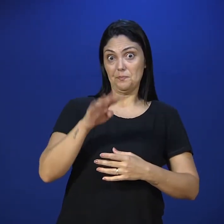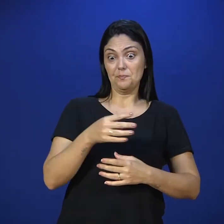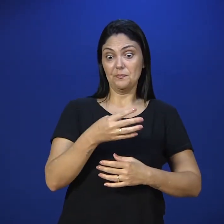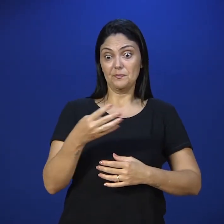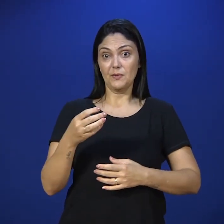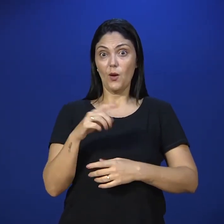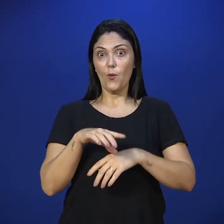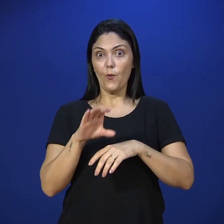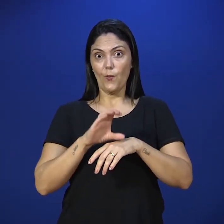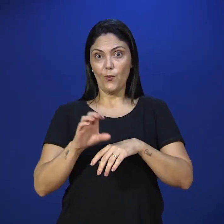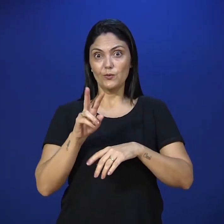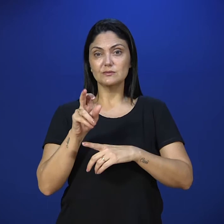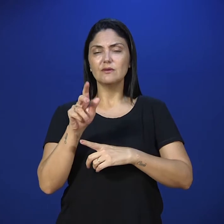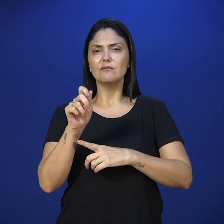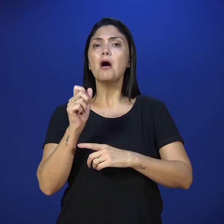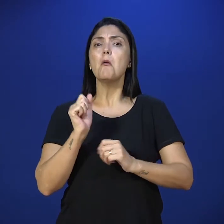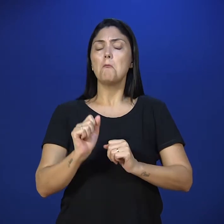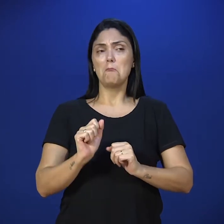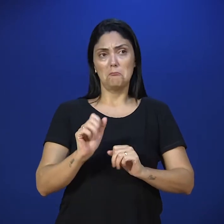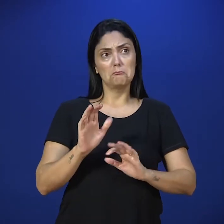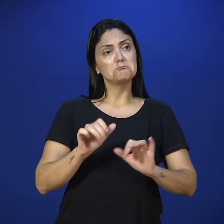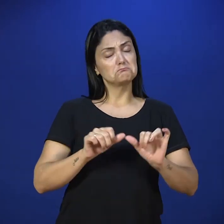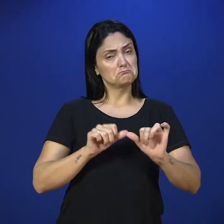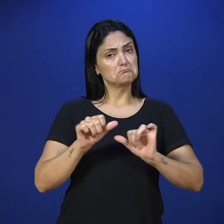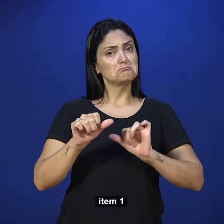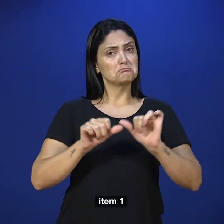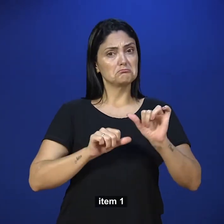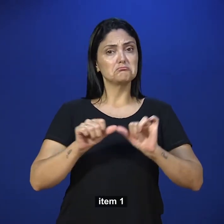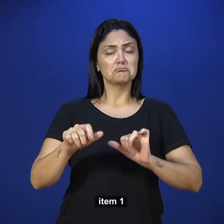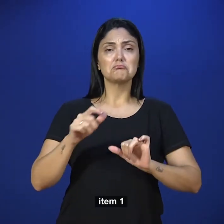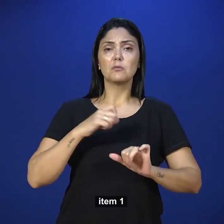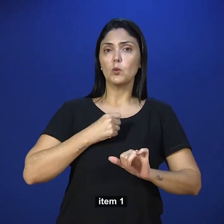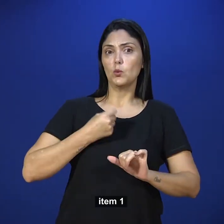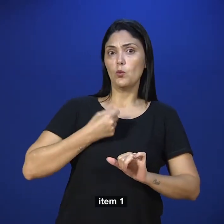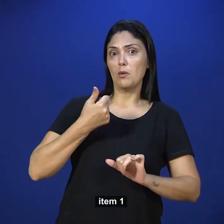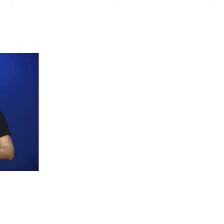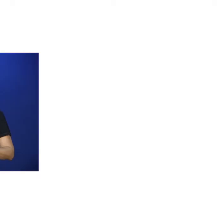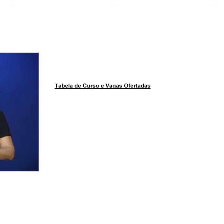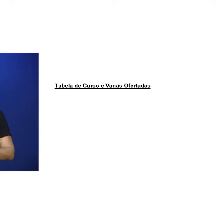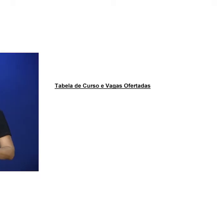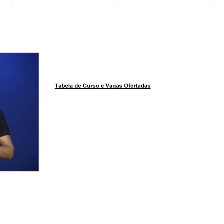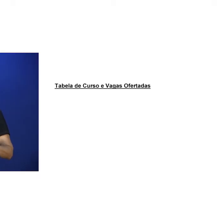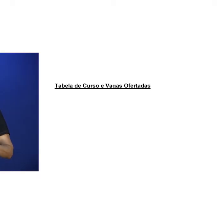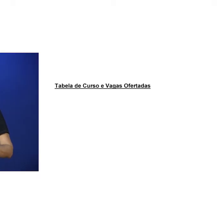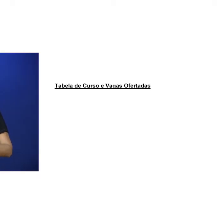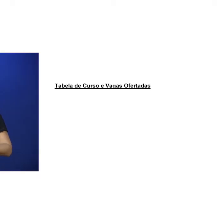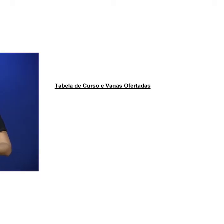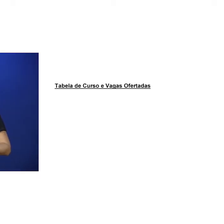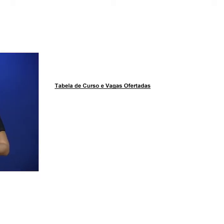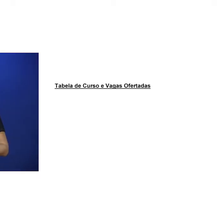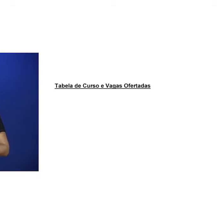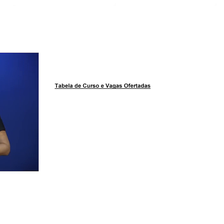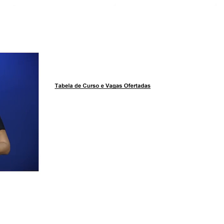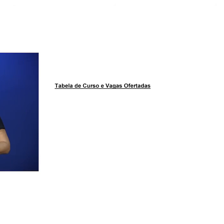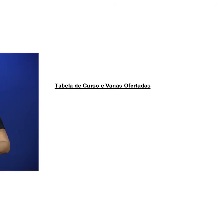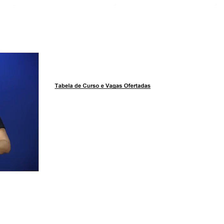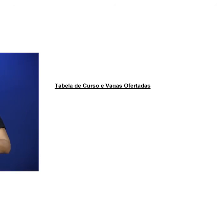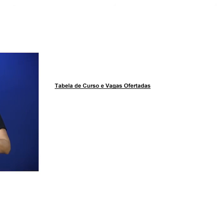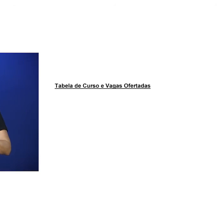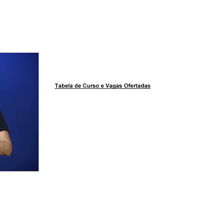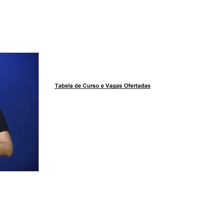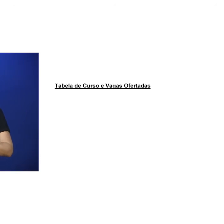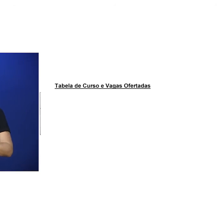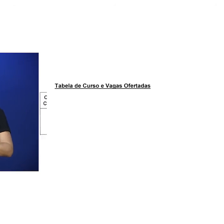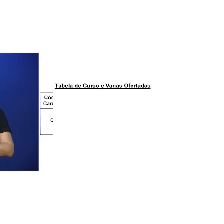vagas ofertadas, podendo sofrer alteração na forma do item 1 deste capítulo. Tabela curso e